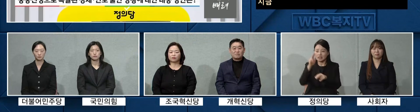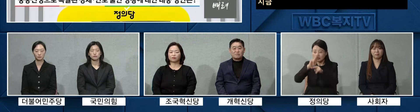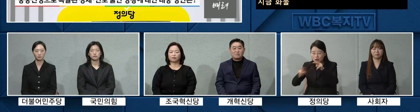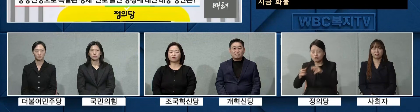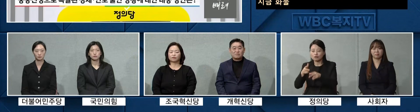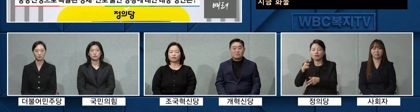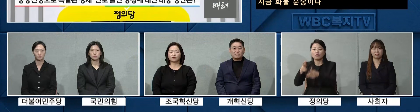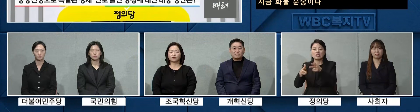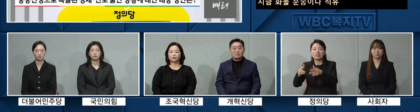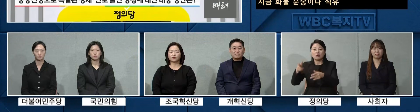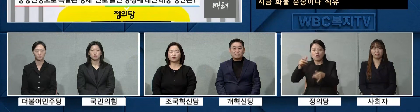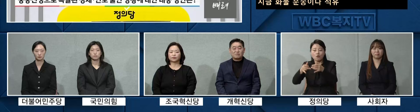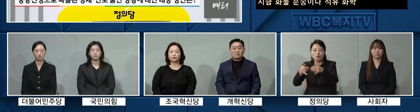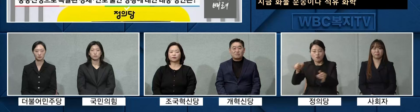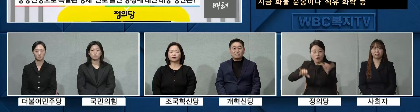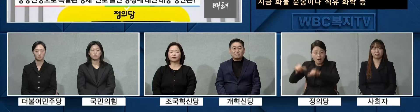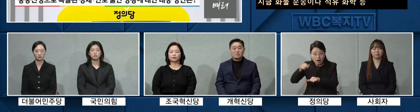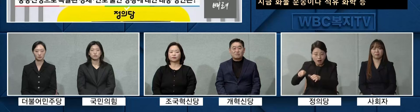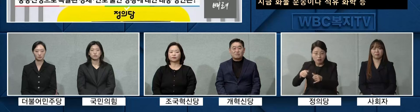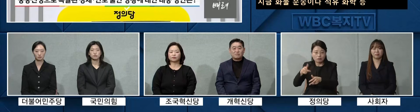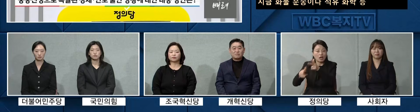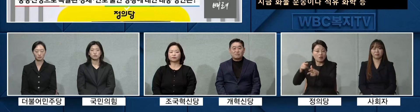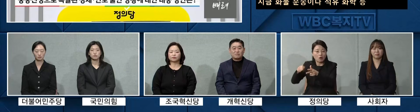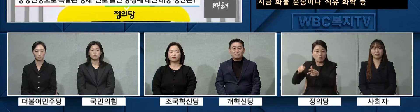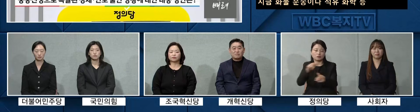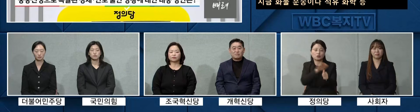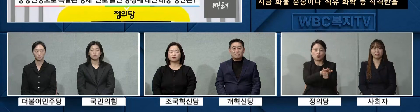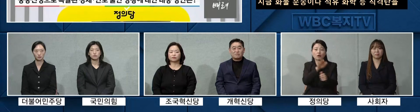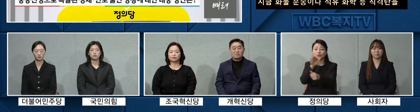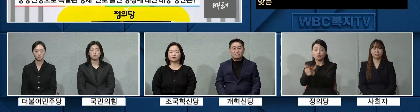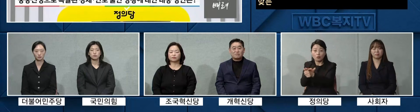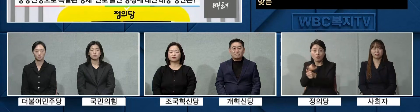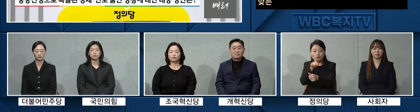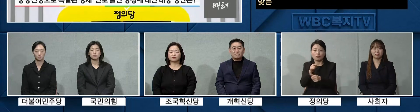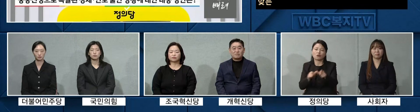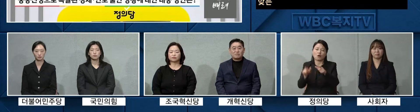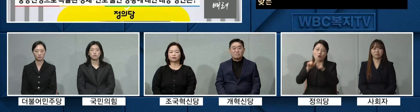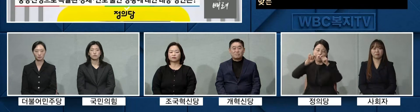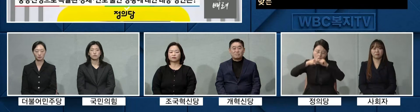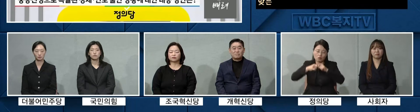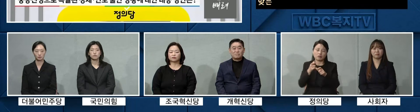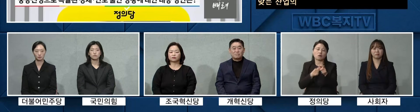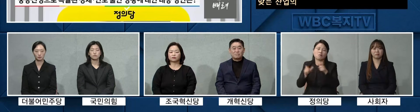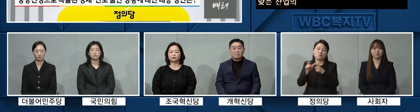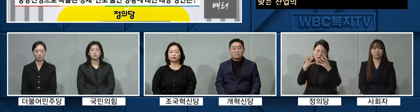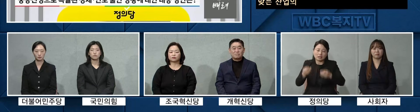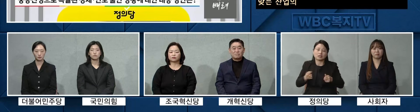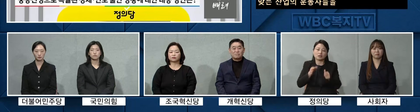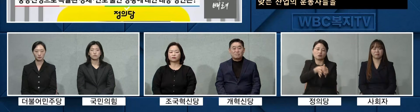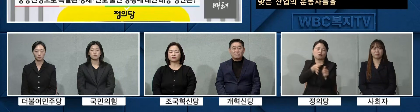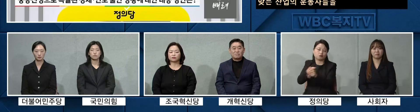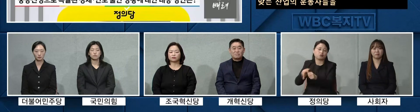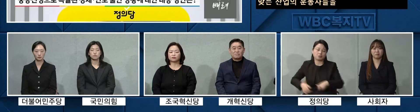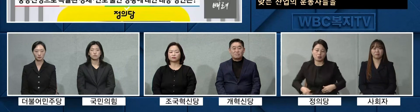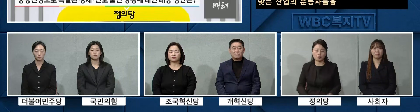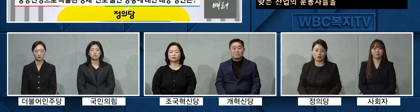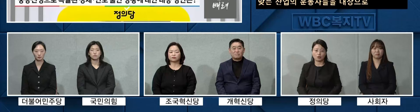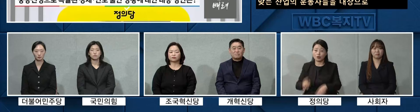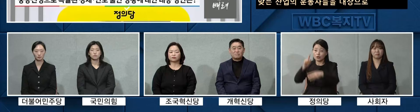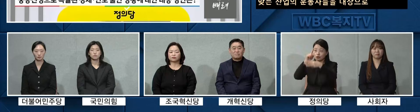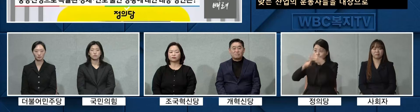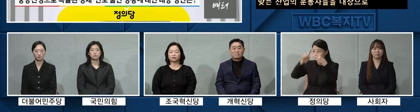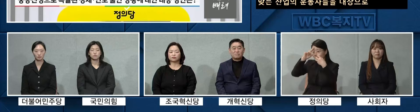맞는 산업의 노동자들을 대상으로 한 지원이 훨씬 더 촘촘해져야 됩니다. 그래서 첫째,